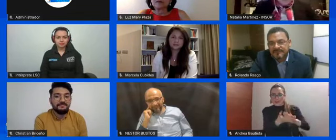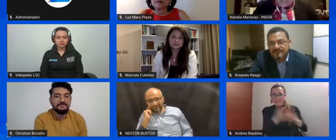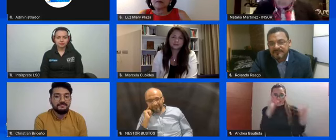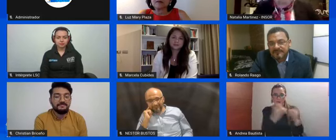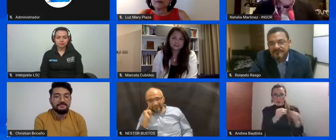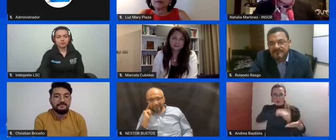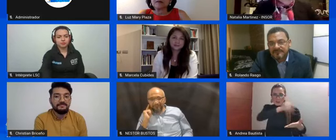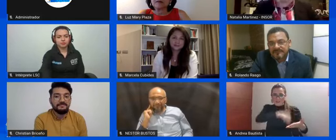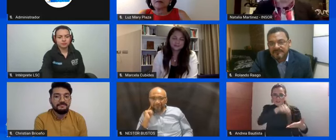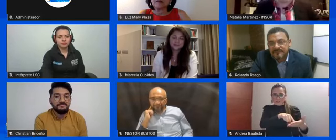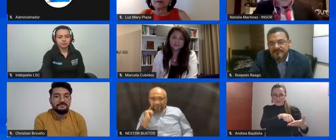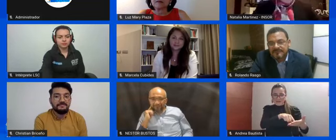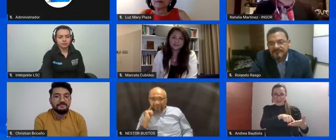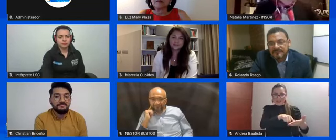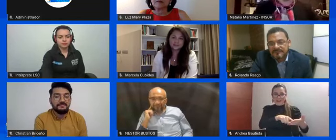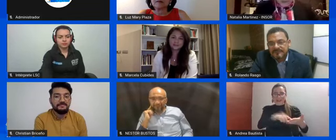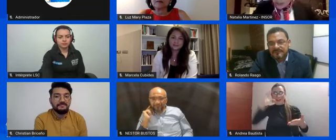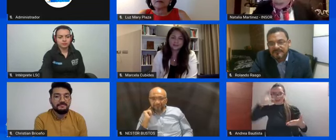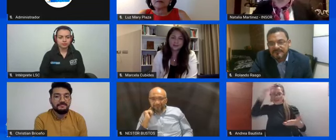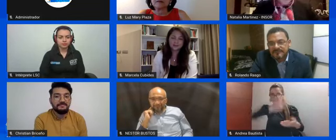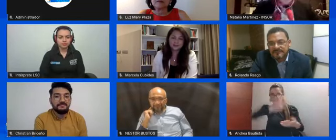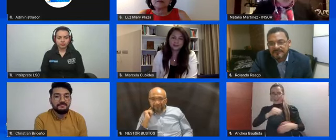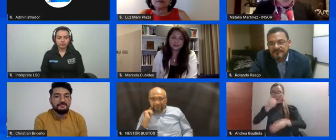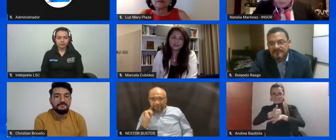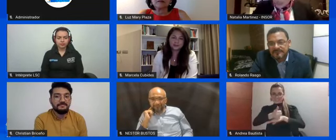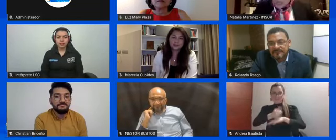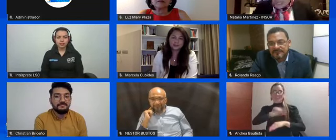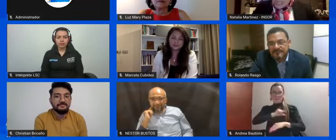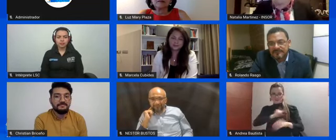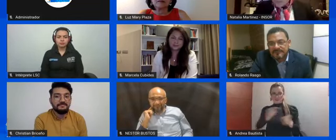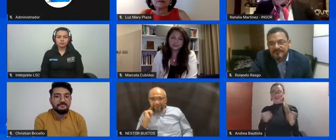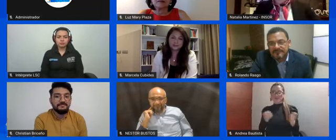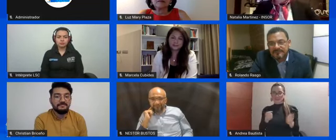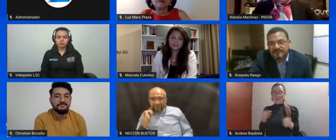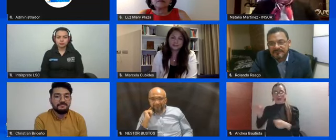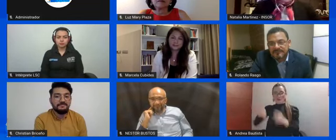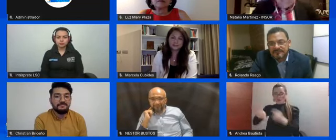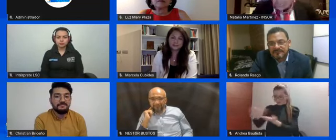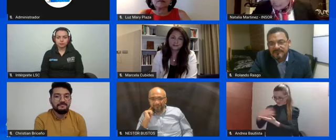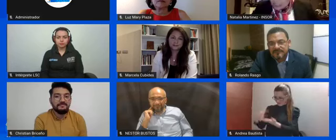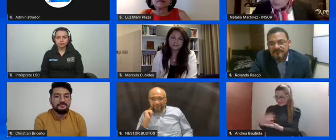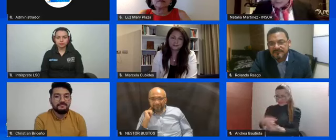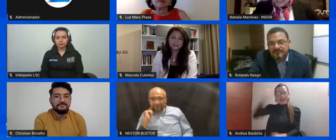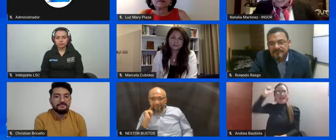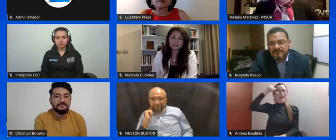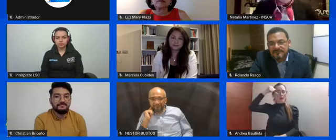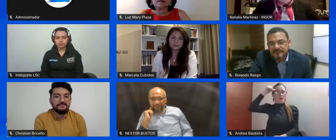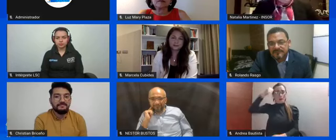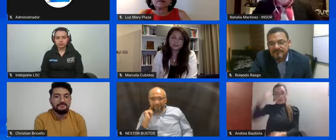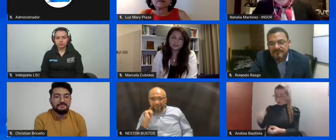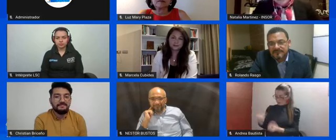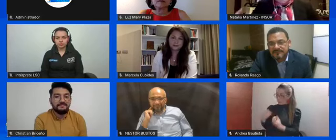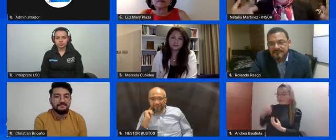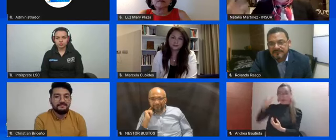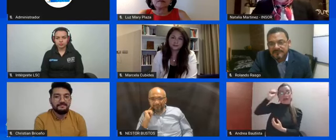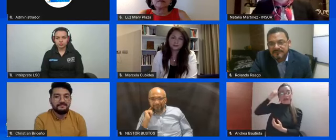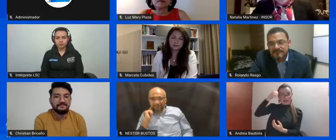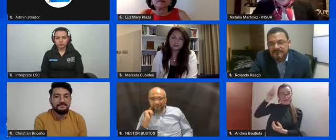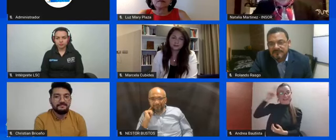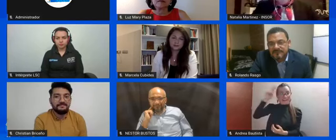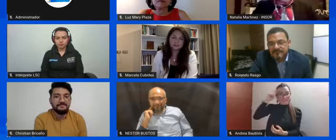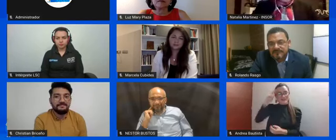están recordando y lo están reconociendo también, que lo recuerdan con mucho cariño. Y Henry nos cuenta que parte de esos